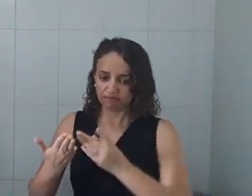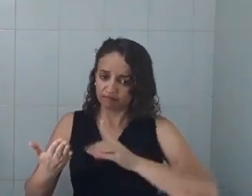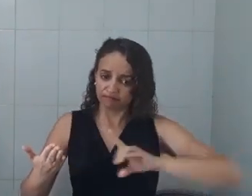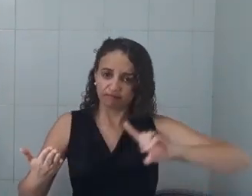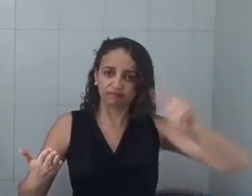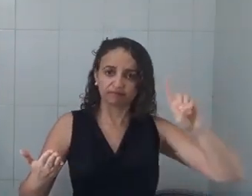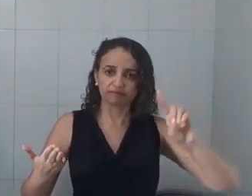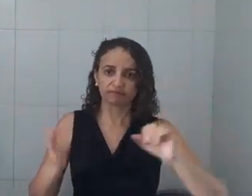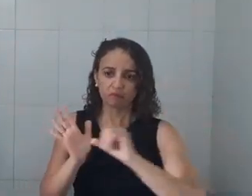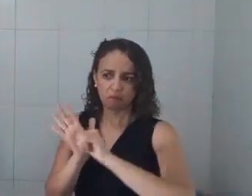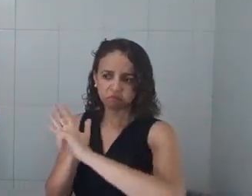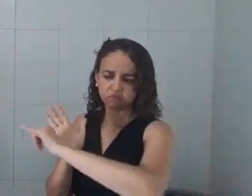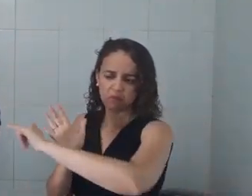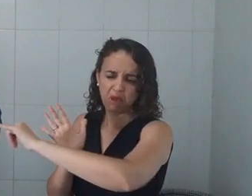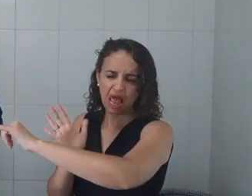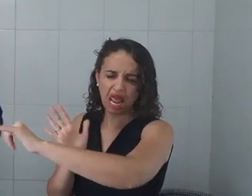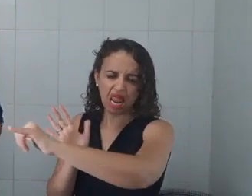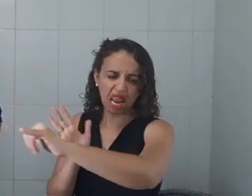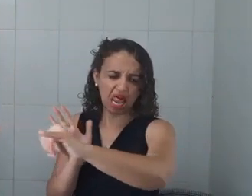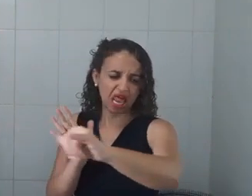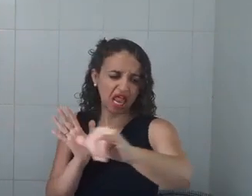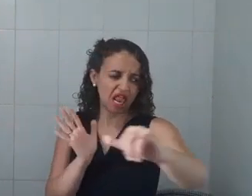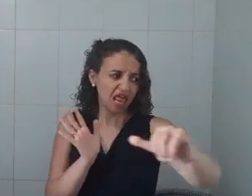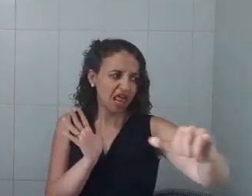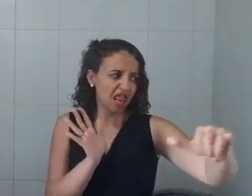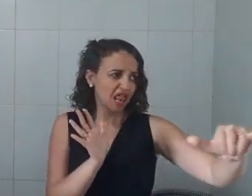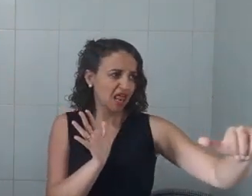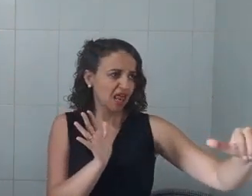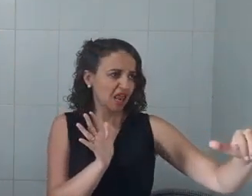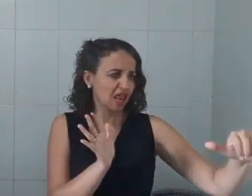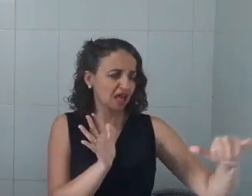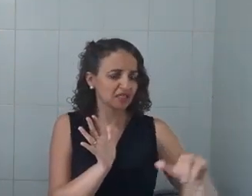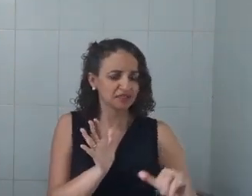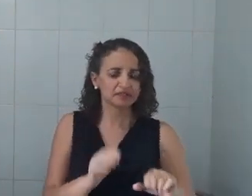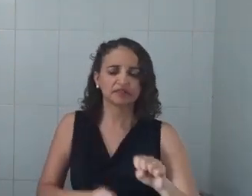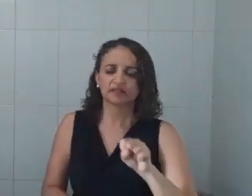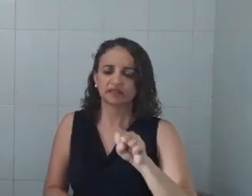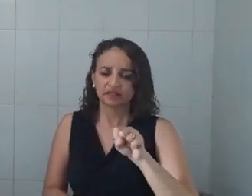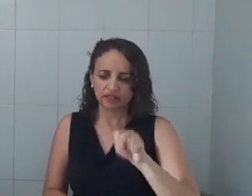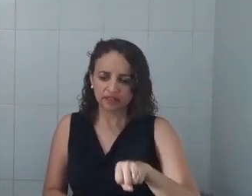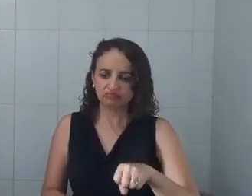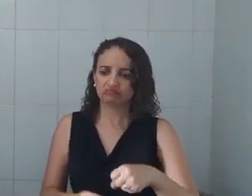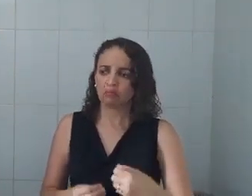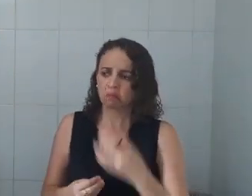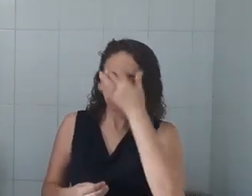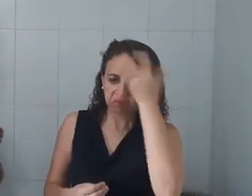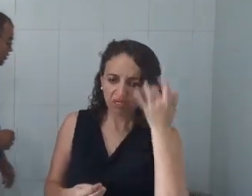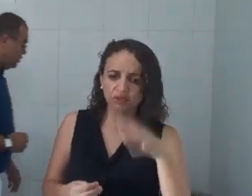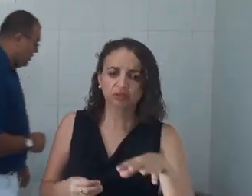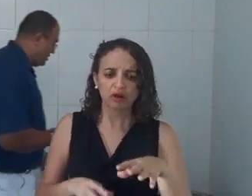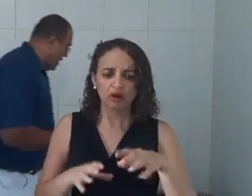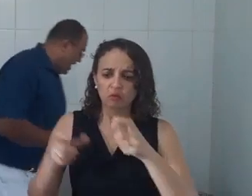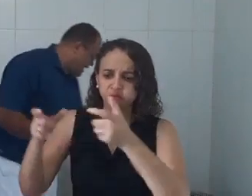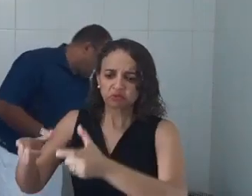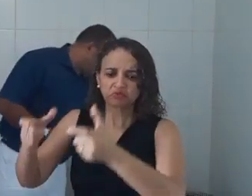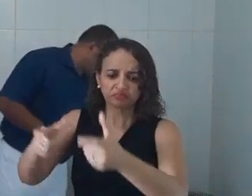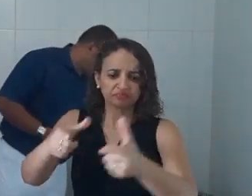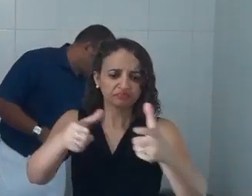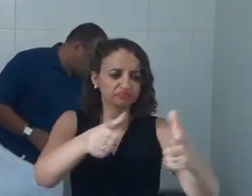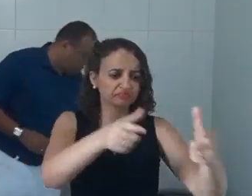ela foi repercutida, ela foi realmente entregue a todas as regiões.